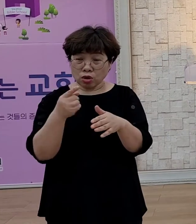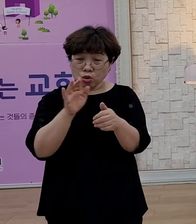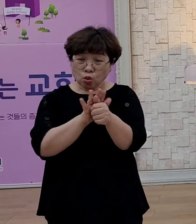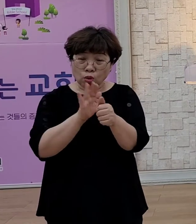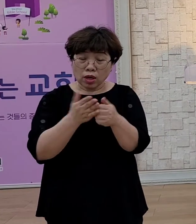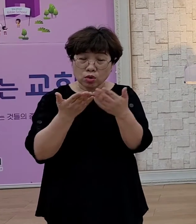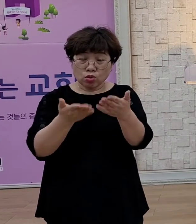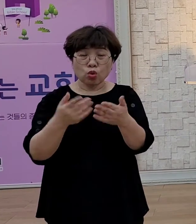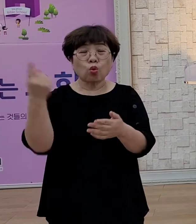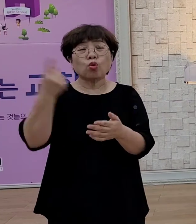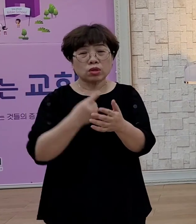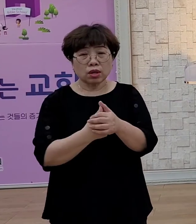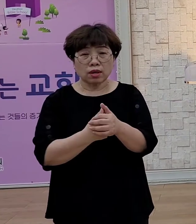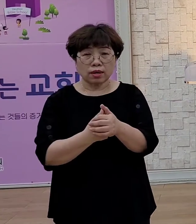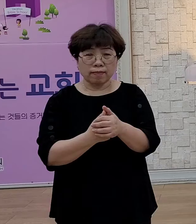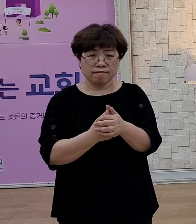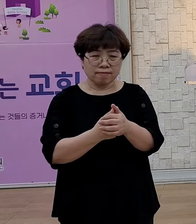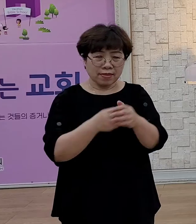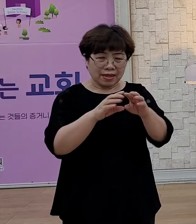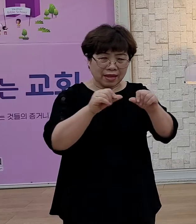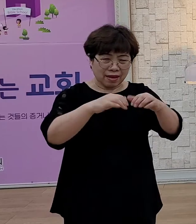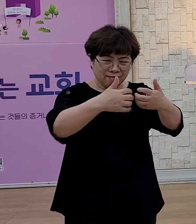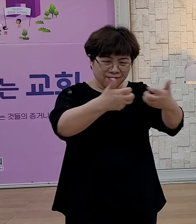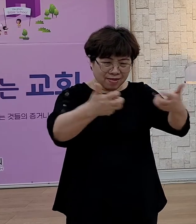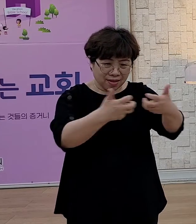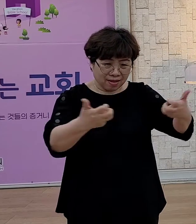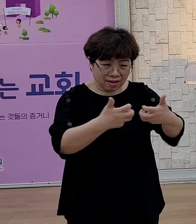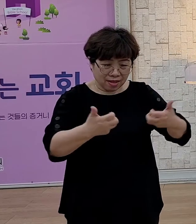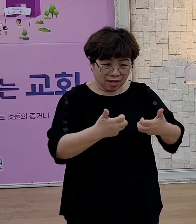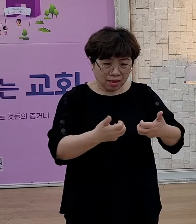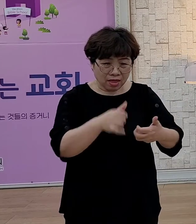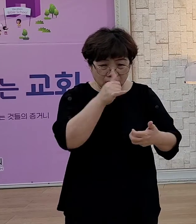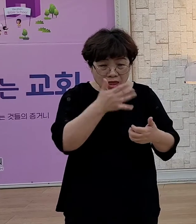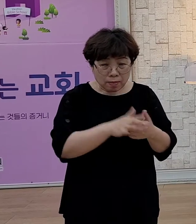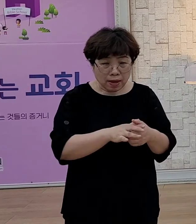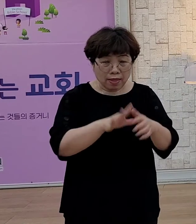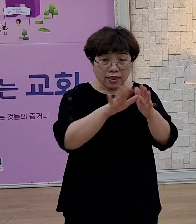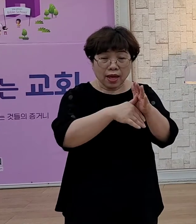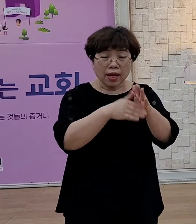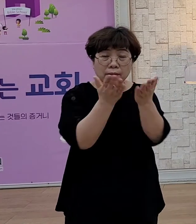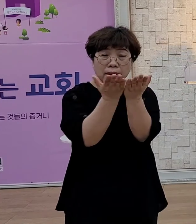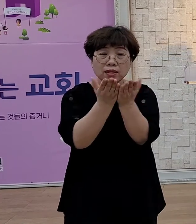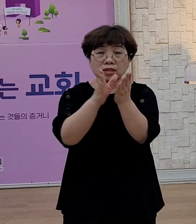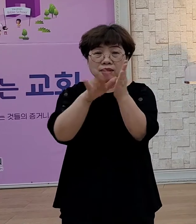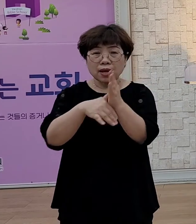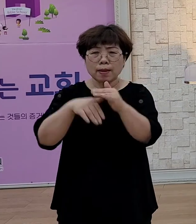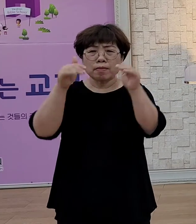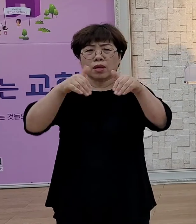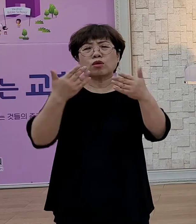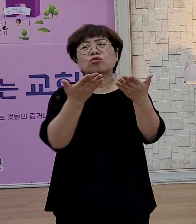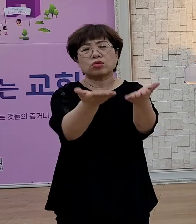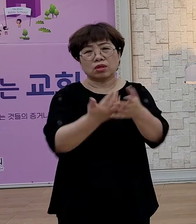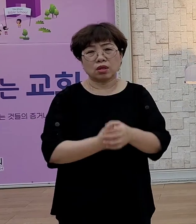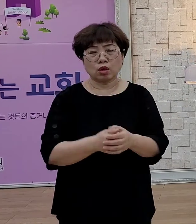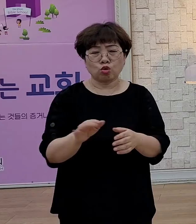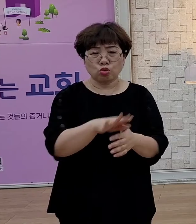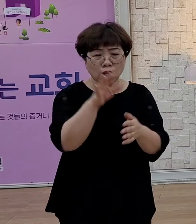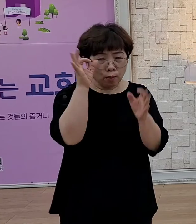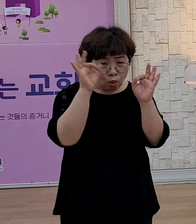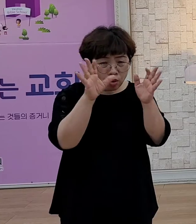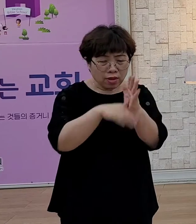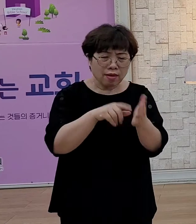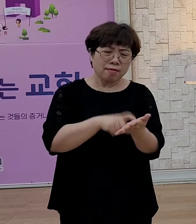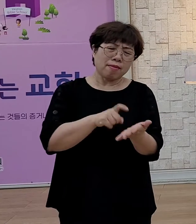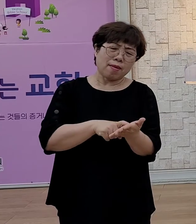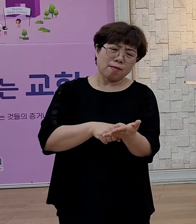농작물이 타들어가는 것처럼 보일지라도 하나님은 때가 되니까 비를 주셨듯이 지금 우리가 볼 때는 급하고 우리가 볼 때는